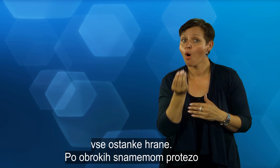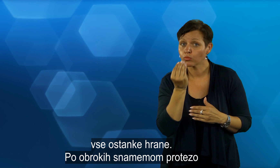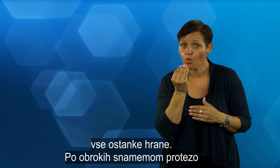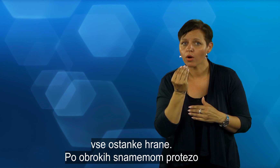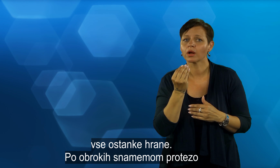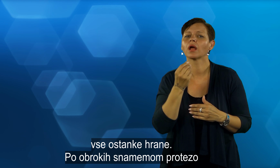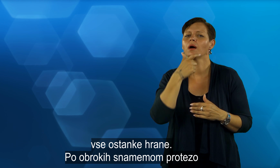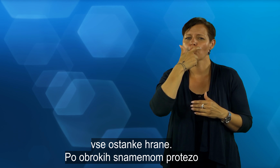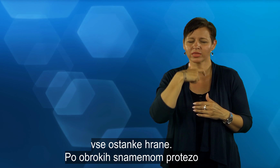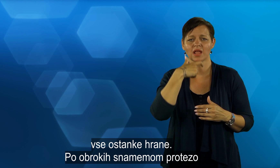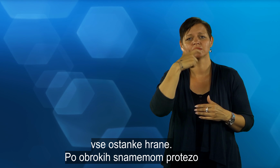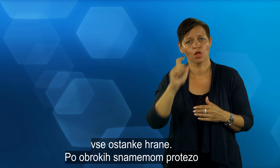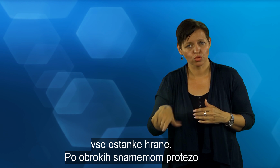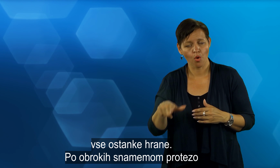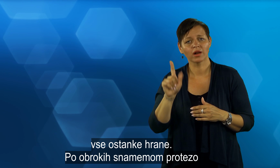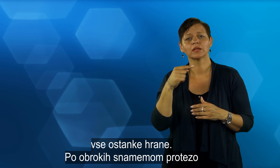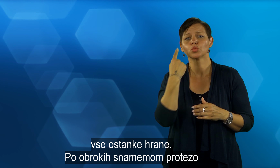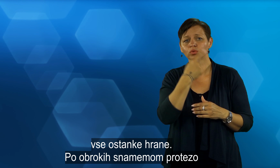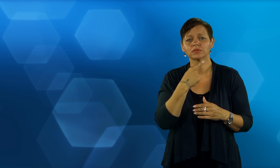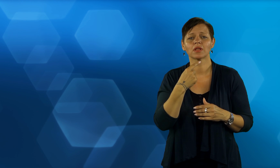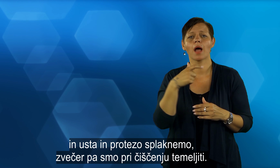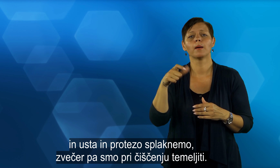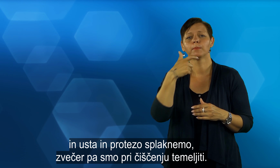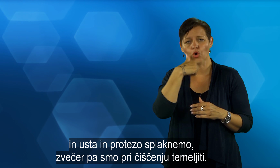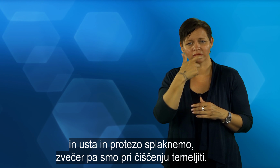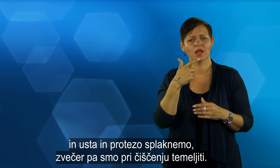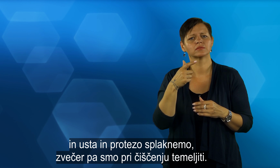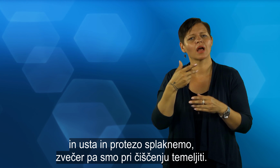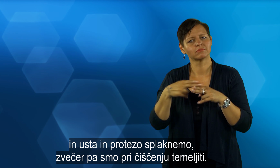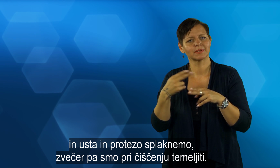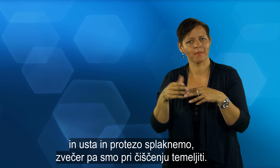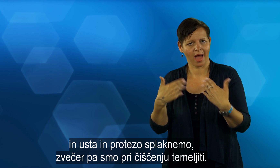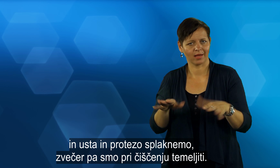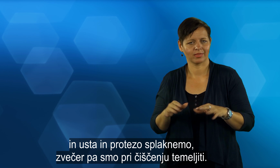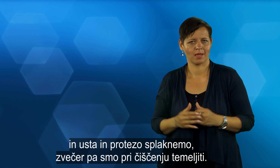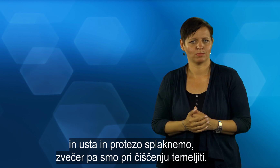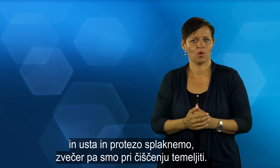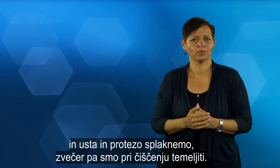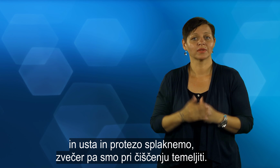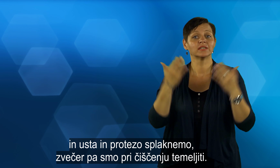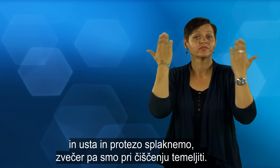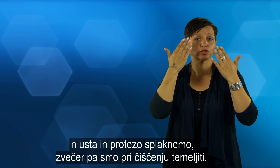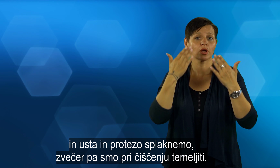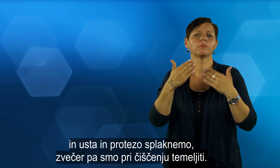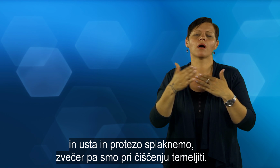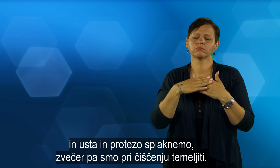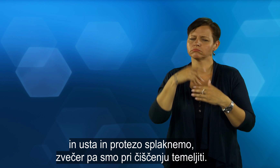obrokih snamemo protezo in usta in protezo splaknemo. Zvečer pa smo pri čiščenju